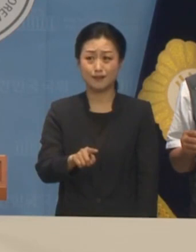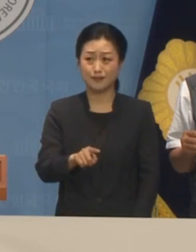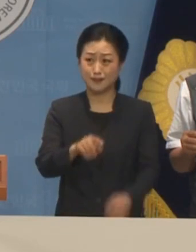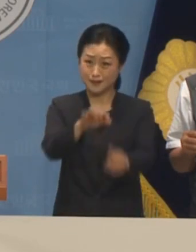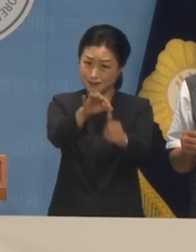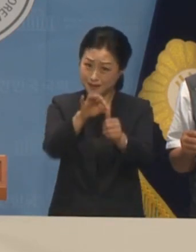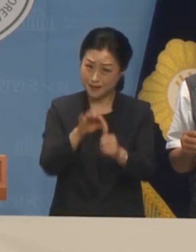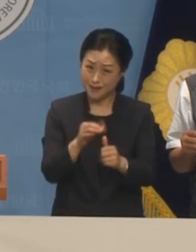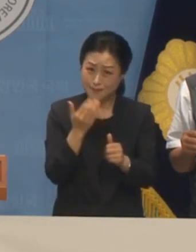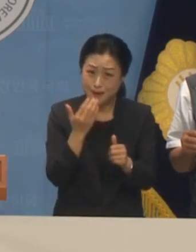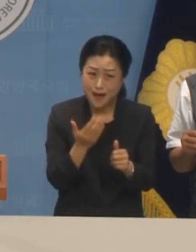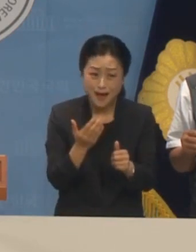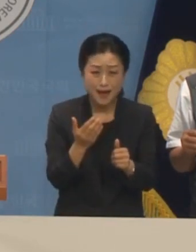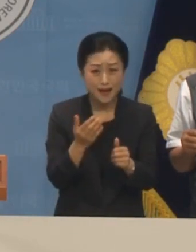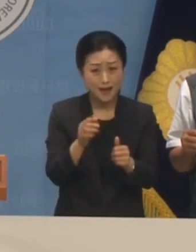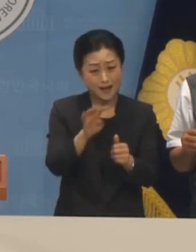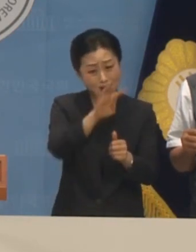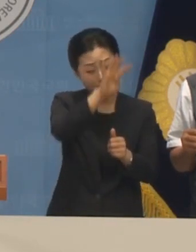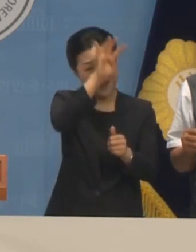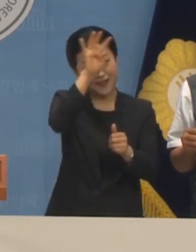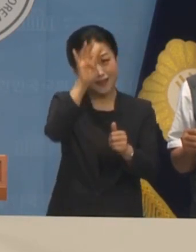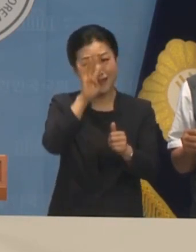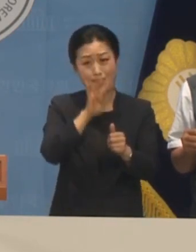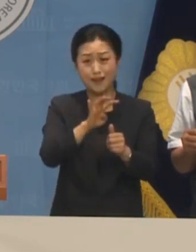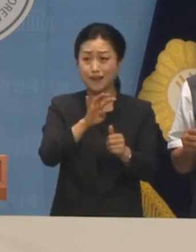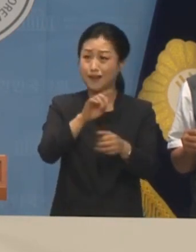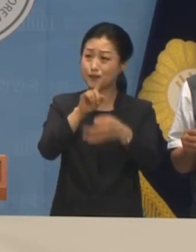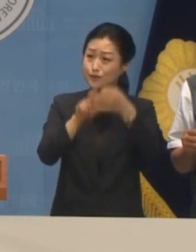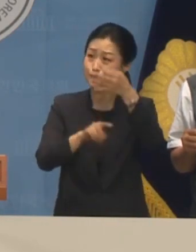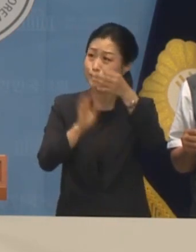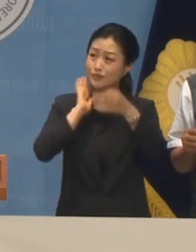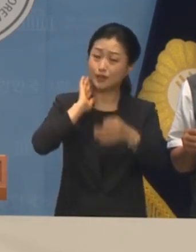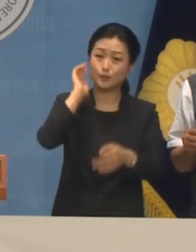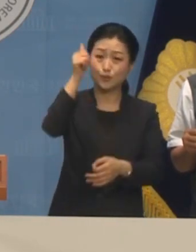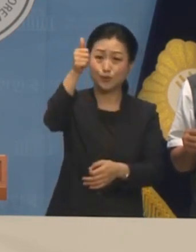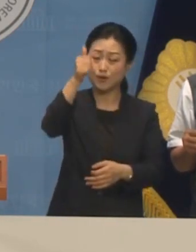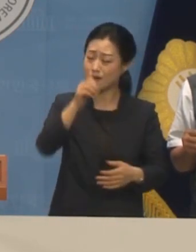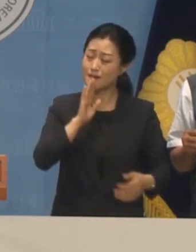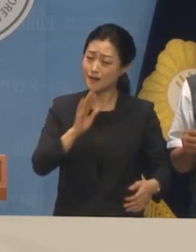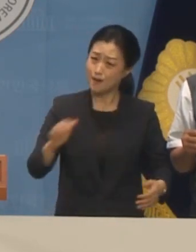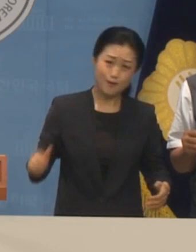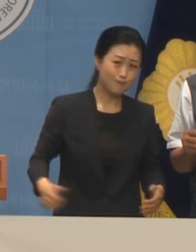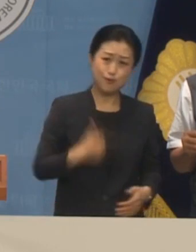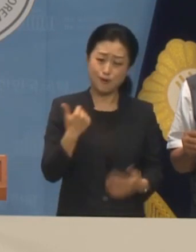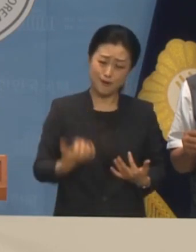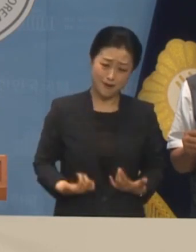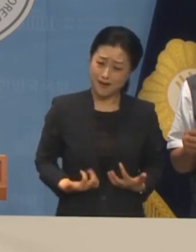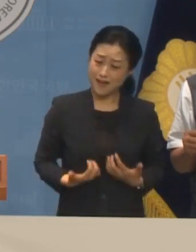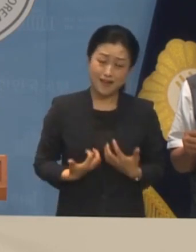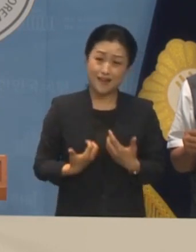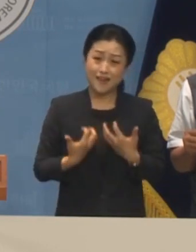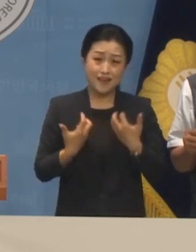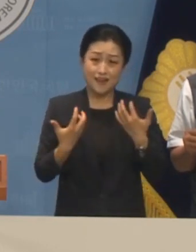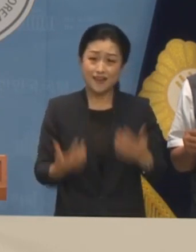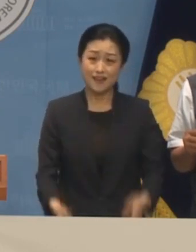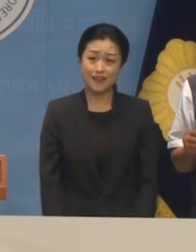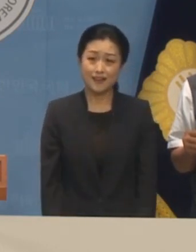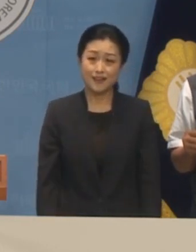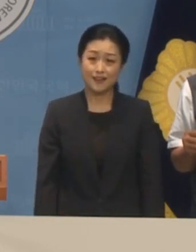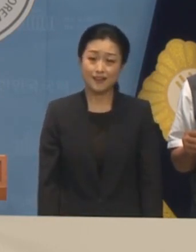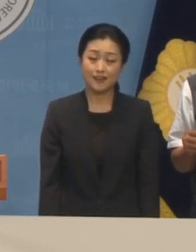고용부 노동부 장관에 임명한 윤석열 대통령에 대한 분노를 들겠습니다